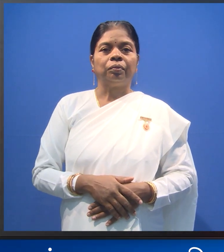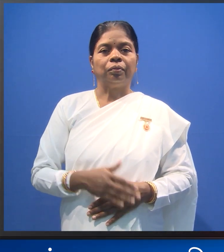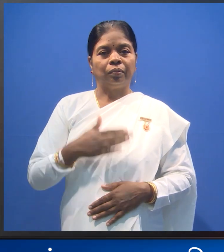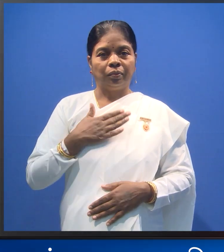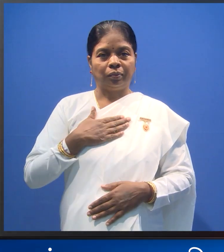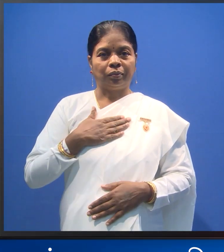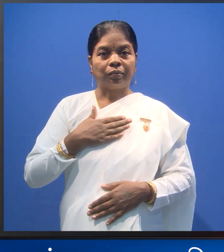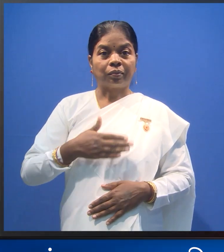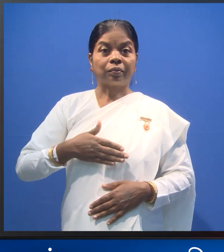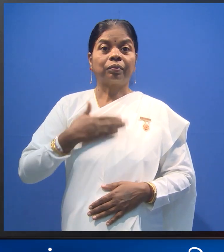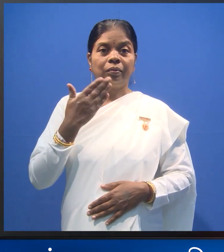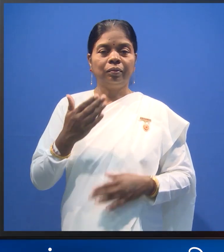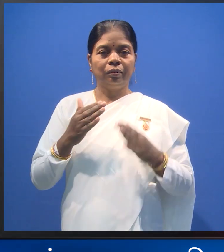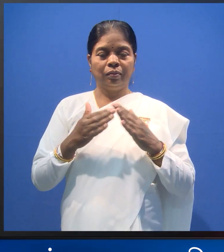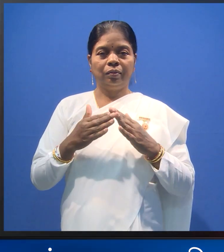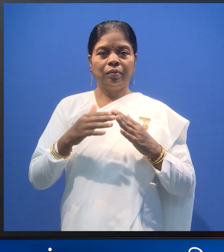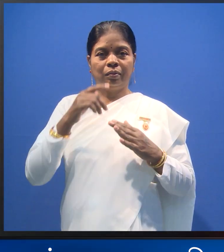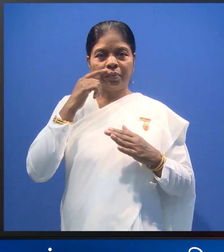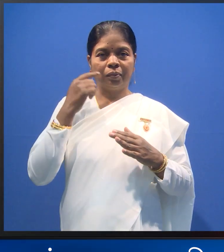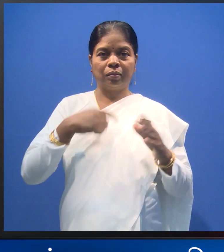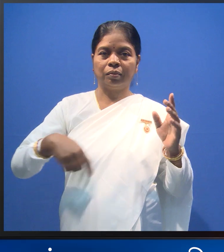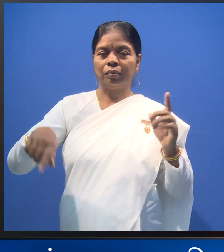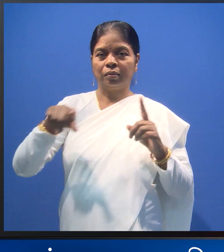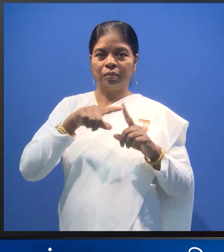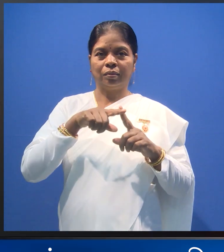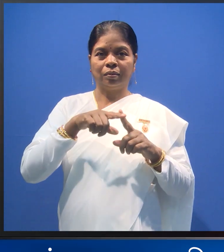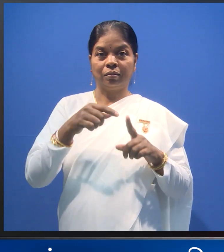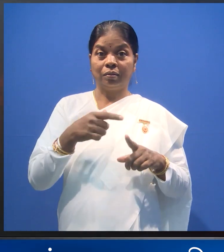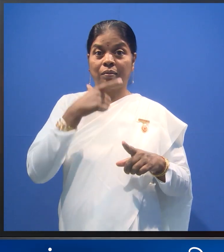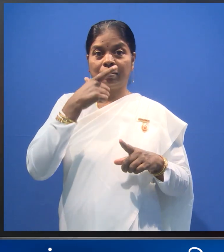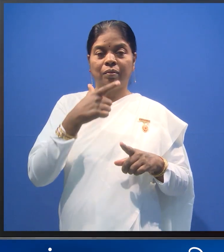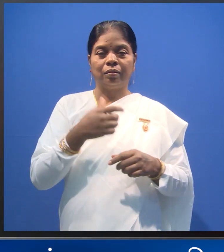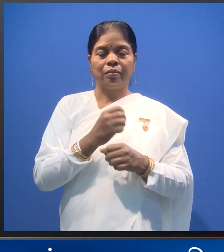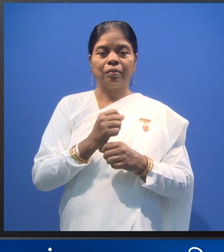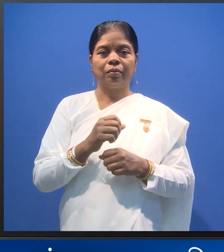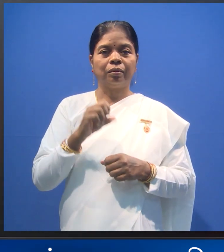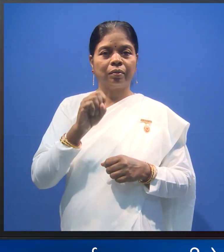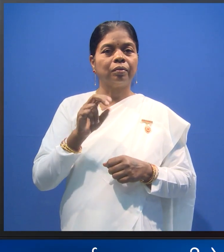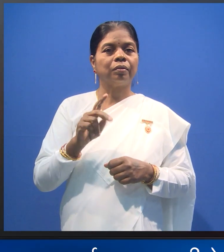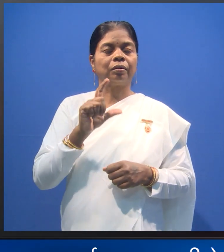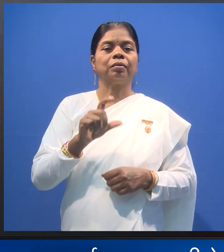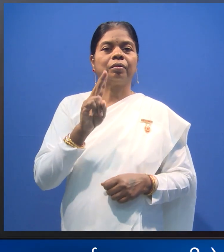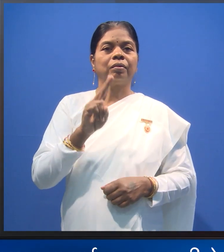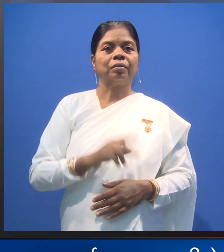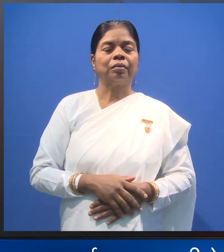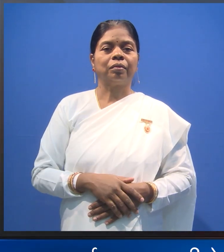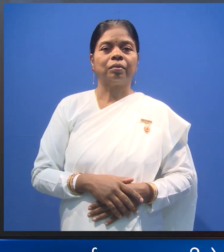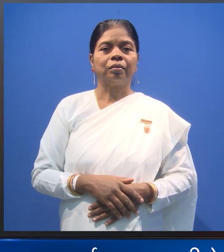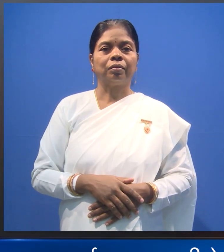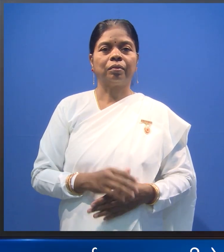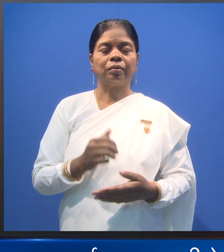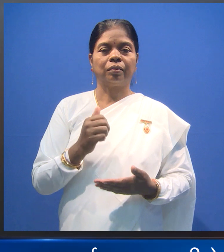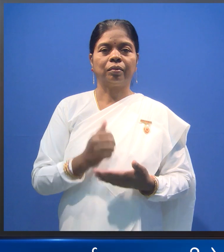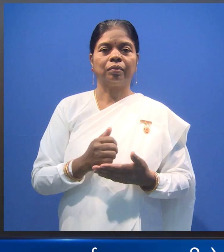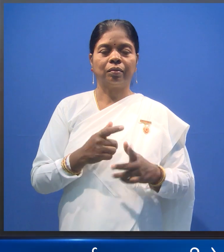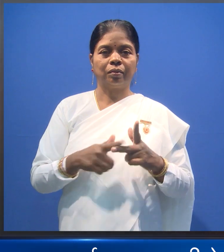स्वतः संतुष्ट राहणारा व्यक्तीच सगळ्यांना संतुष्ट करू शकतो. 2. आवश्यकता